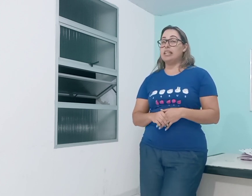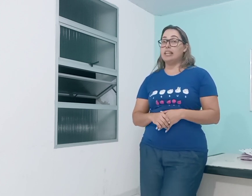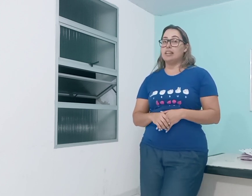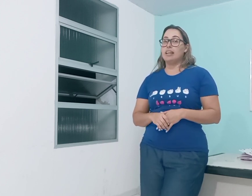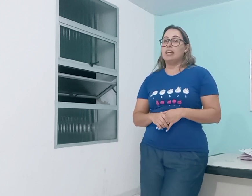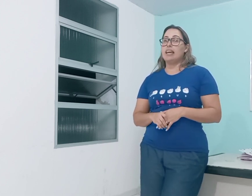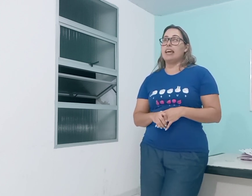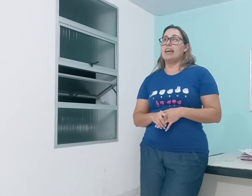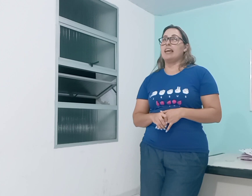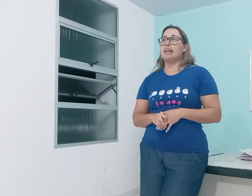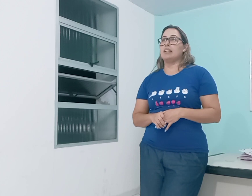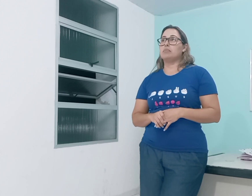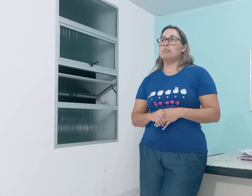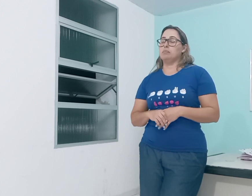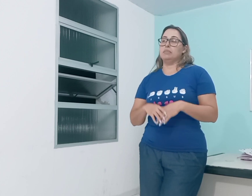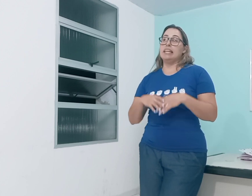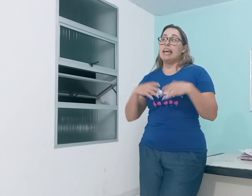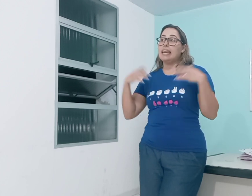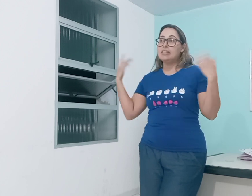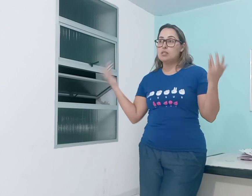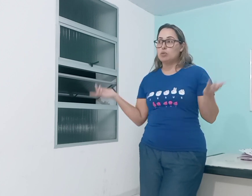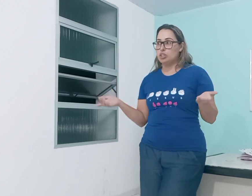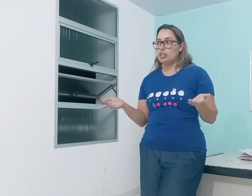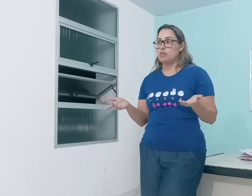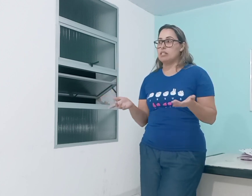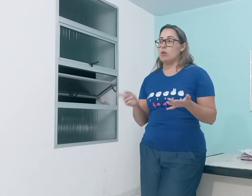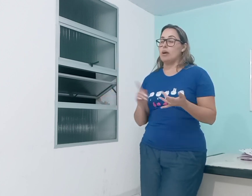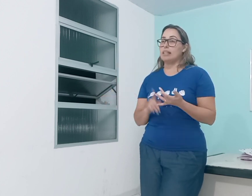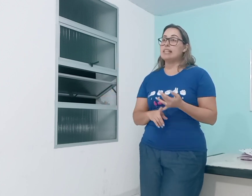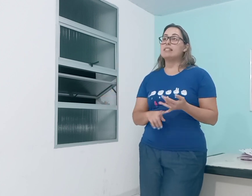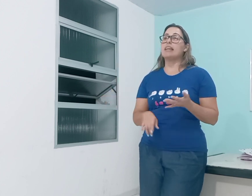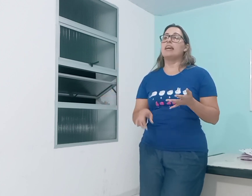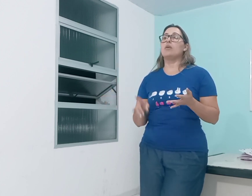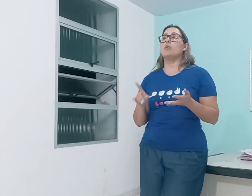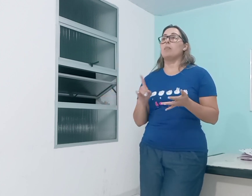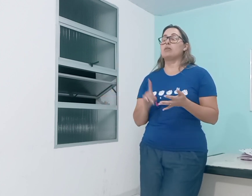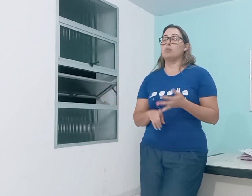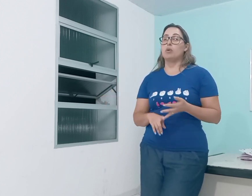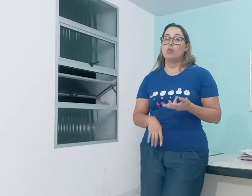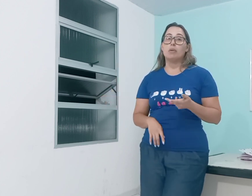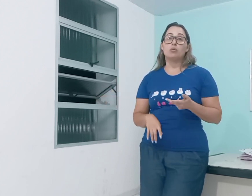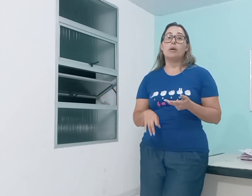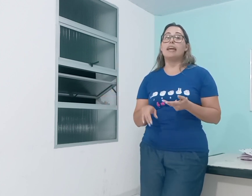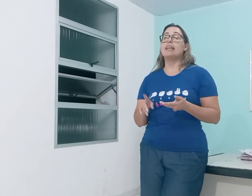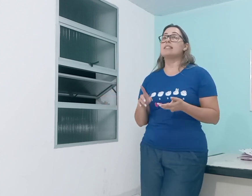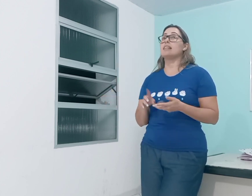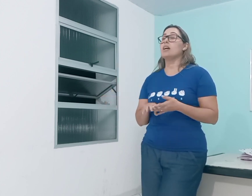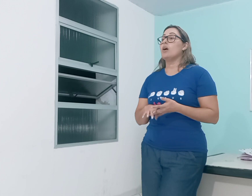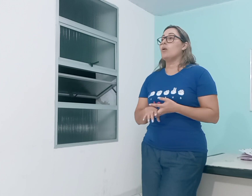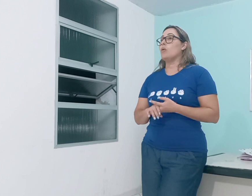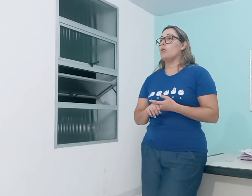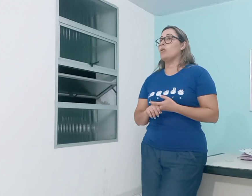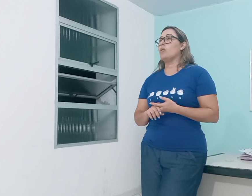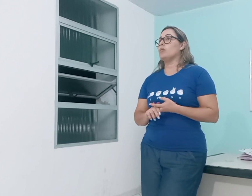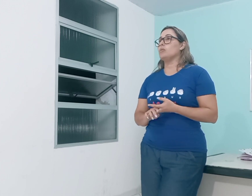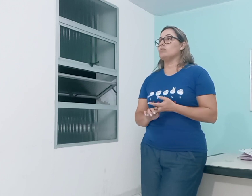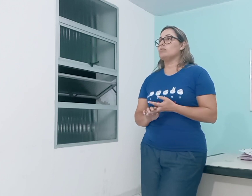ouvir tem N motivos, né? Ou ela nasceu, ou passou por alguma doença, ou